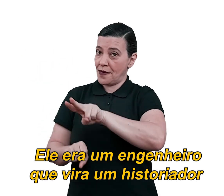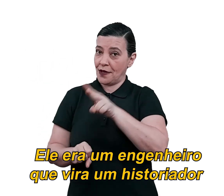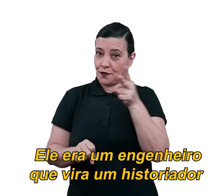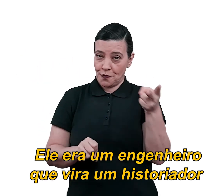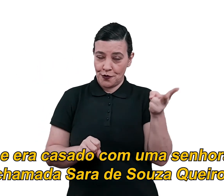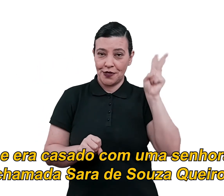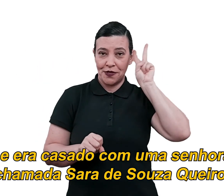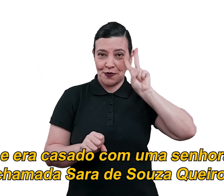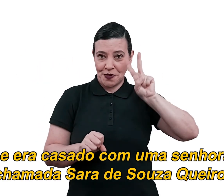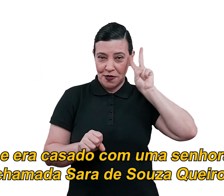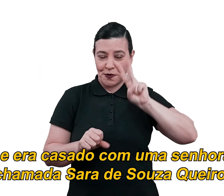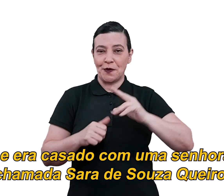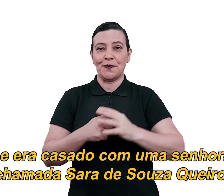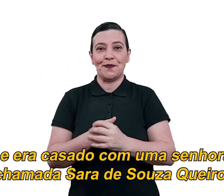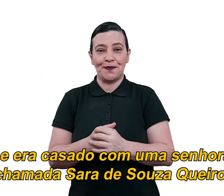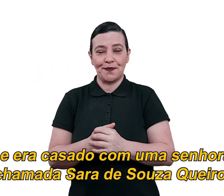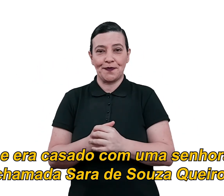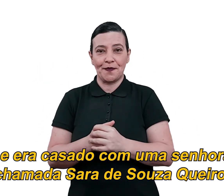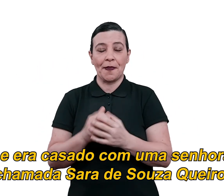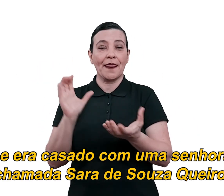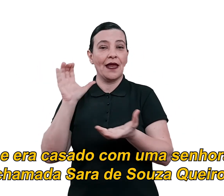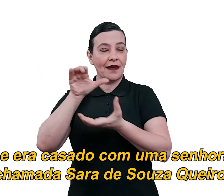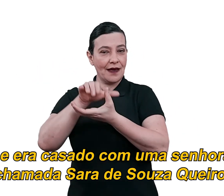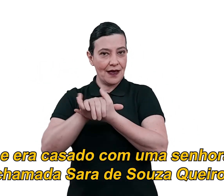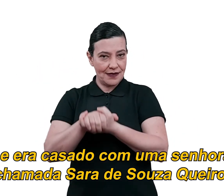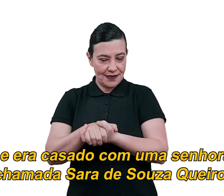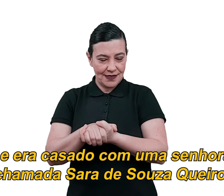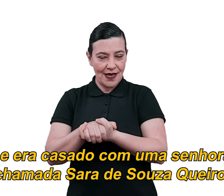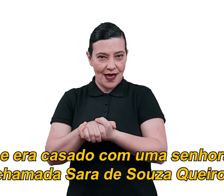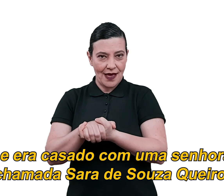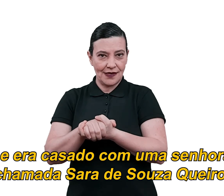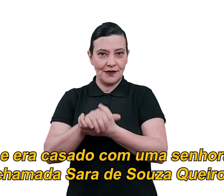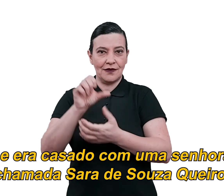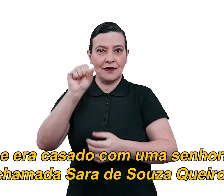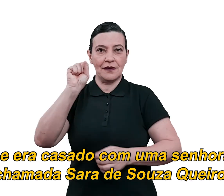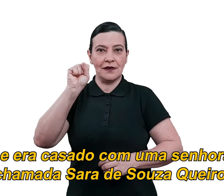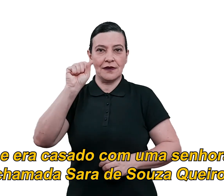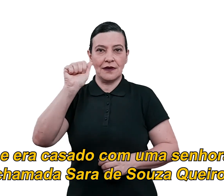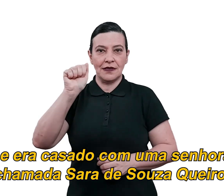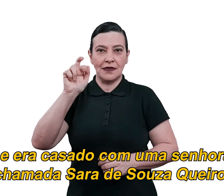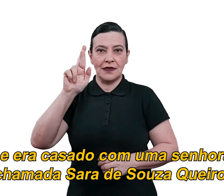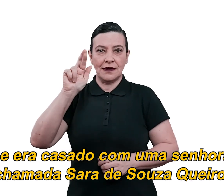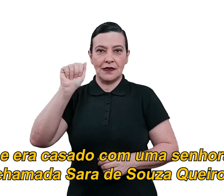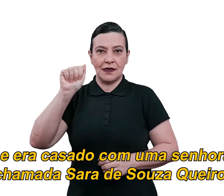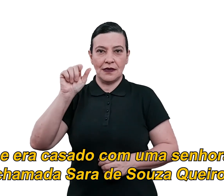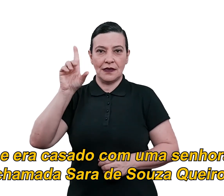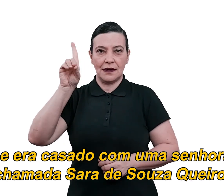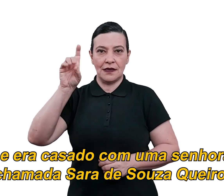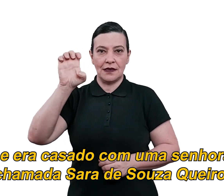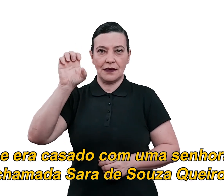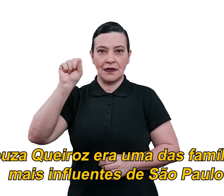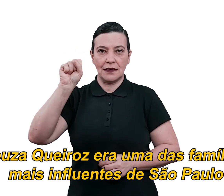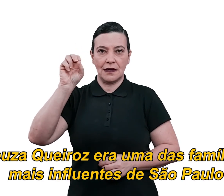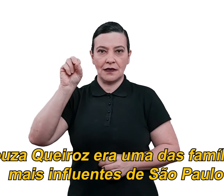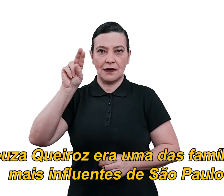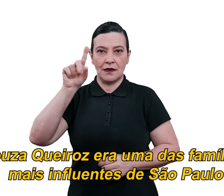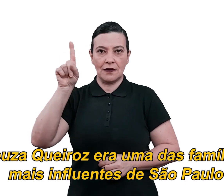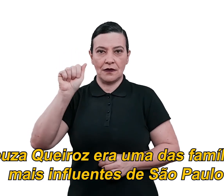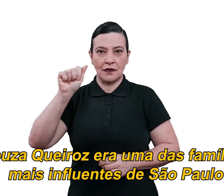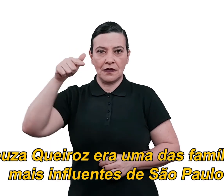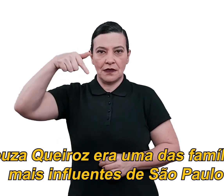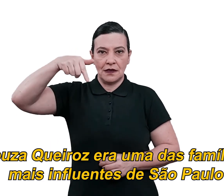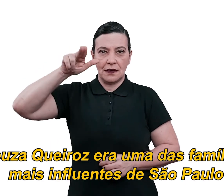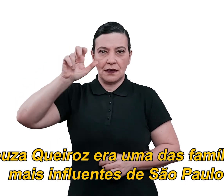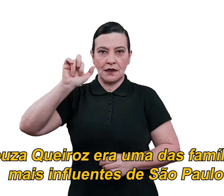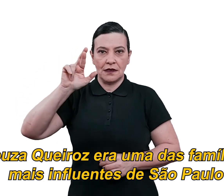um historiador. Uhum. Ele é casado com uma senhora chamada Sara de Souza Queiroz. Souza Queiroz era